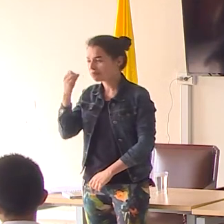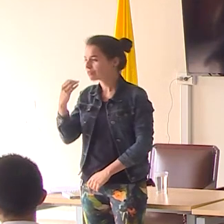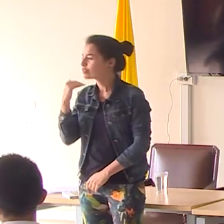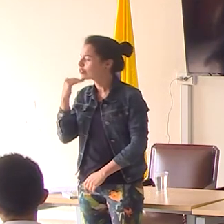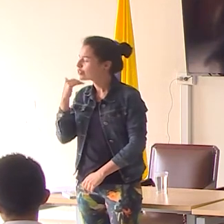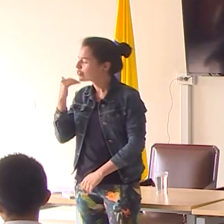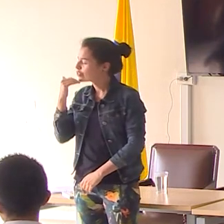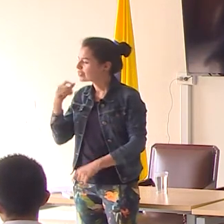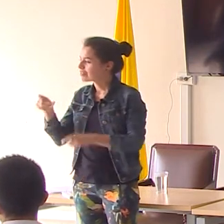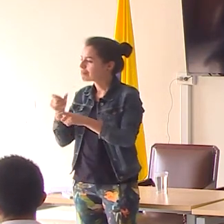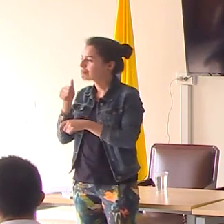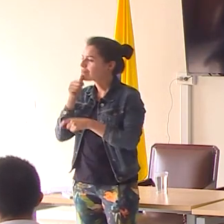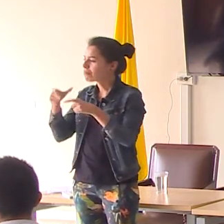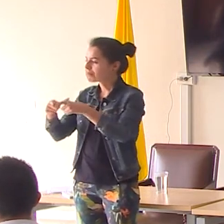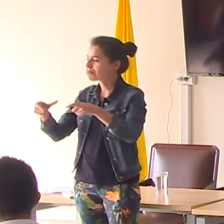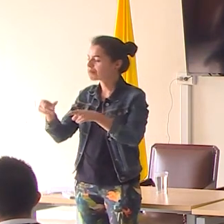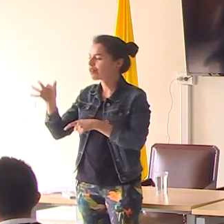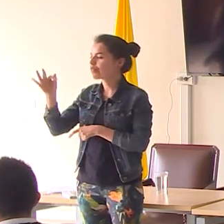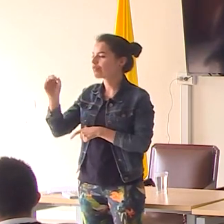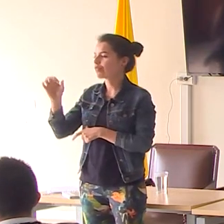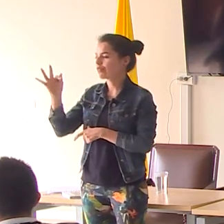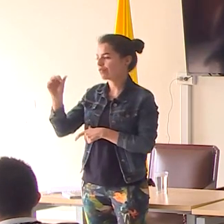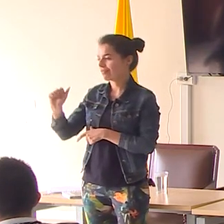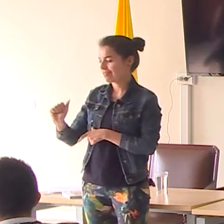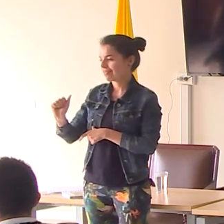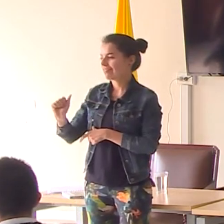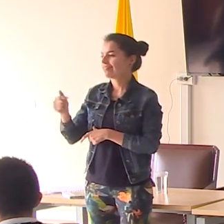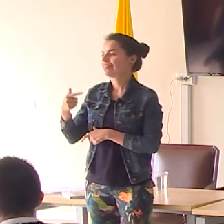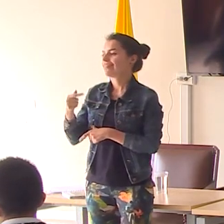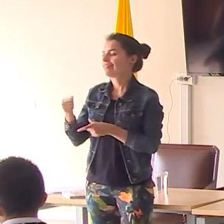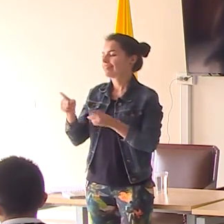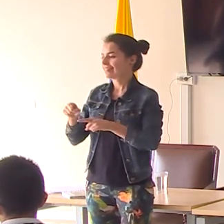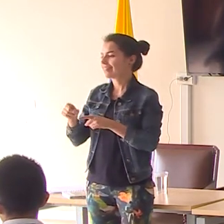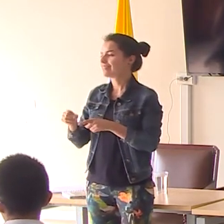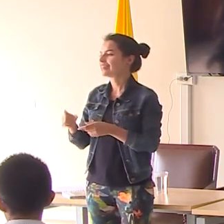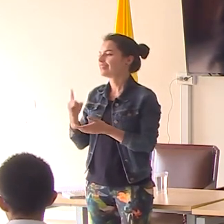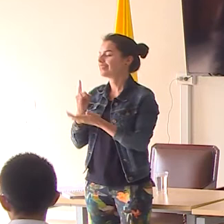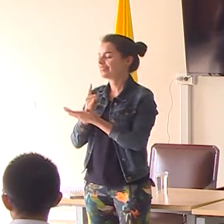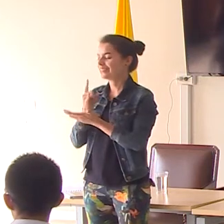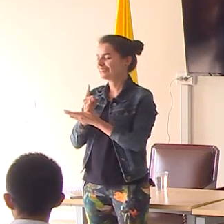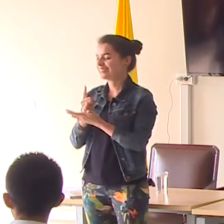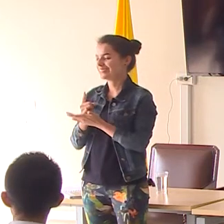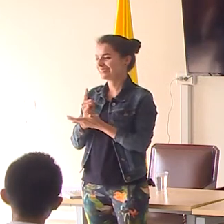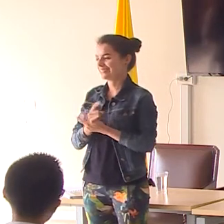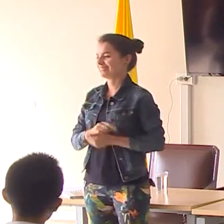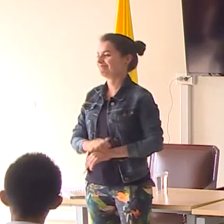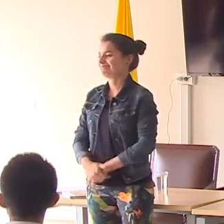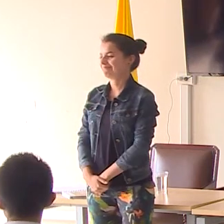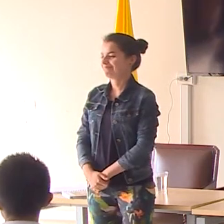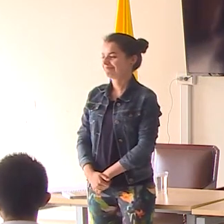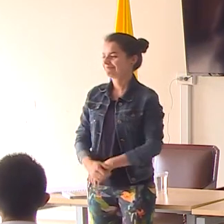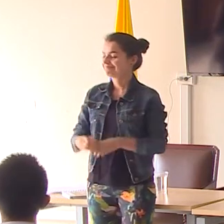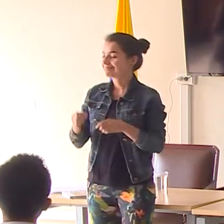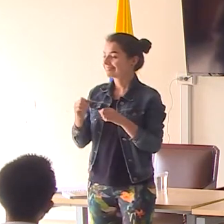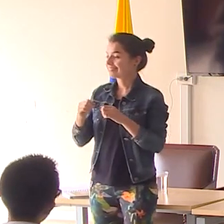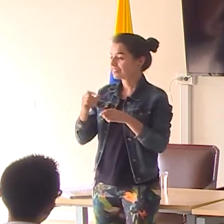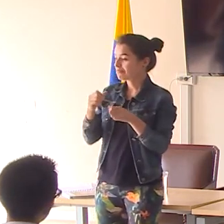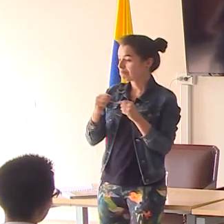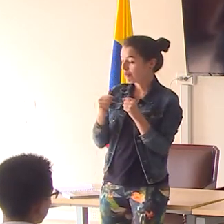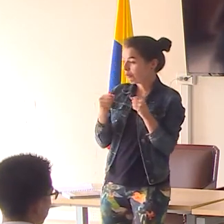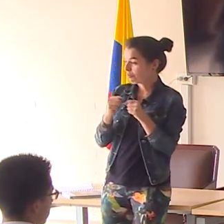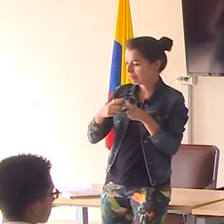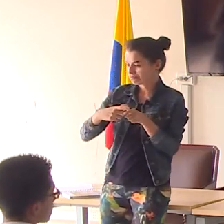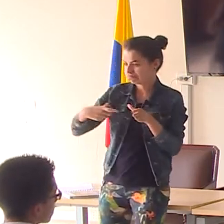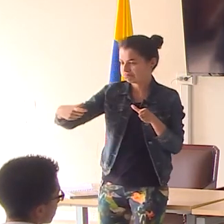lagos de todos los caminos jardines del recuerdo y al sur en lo que es si son los blogs de expansión urbana que tenemos actualmente